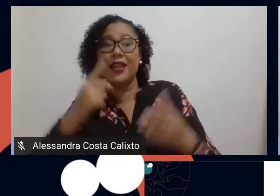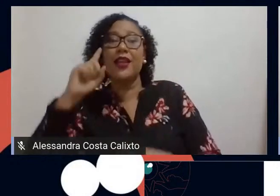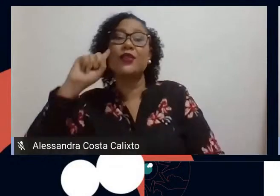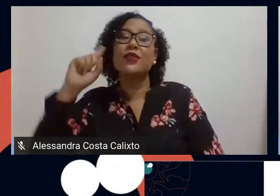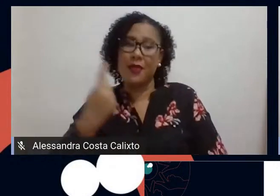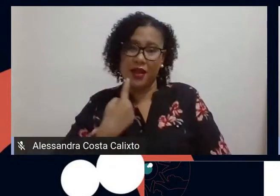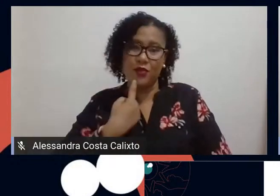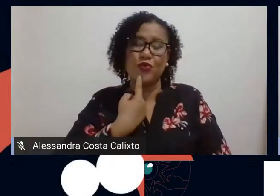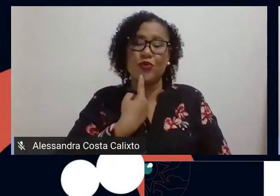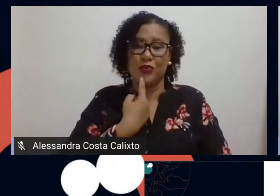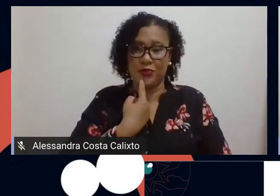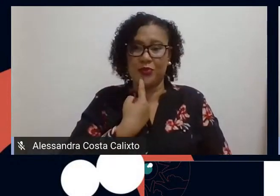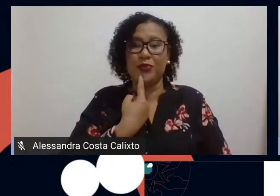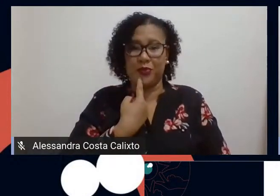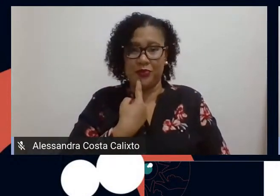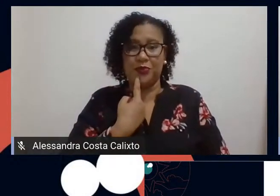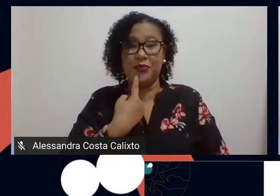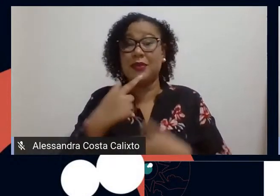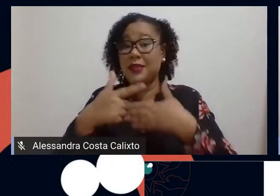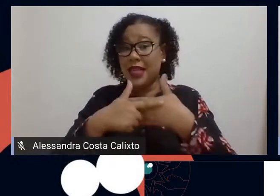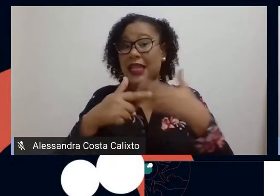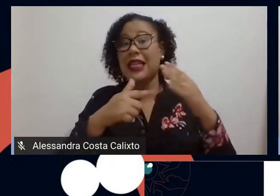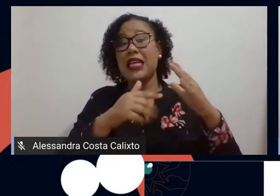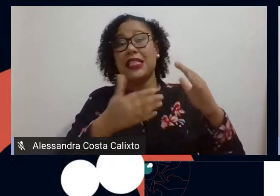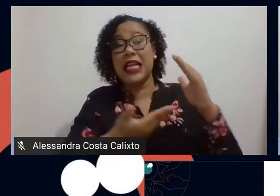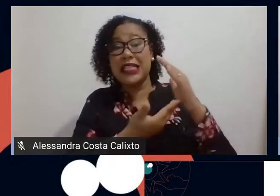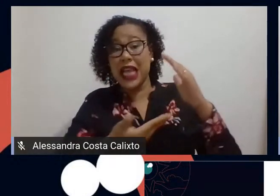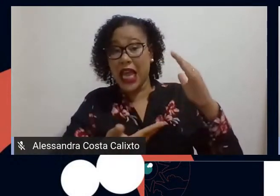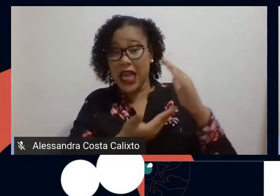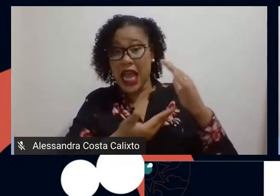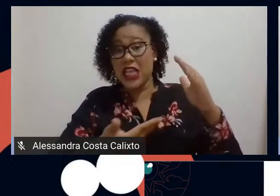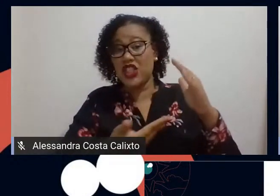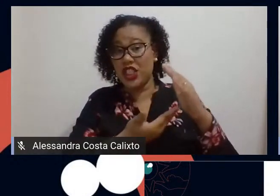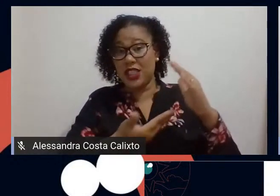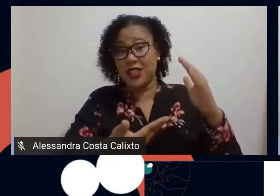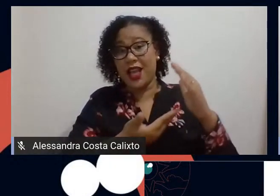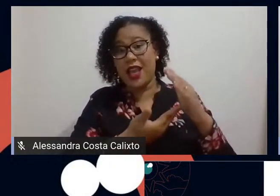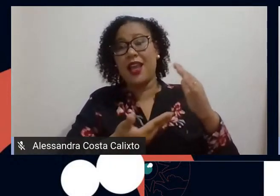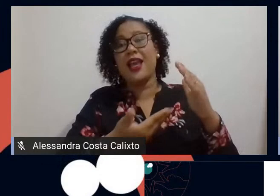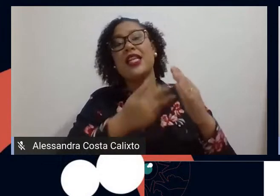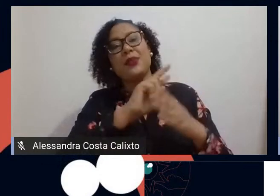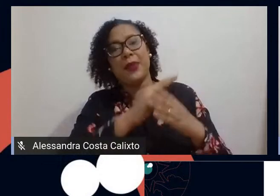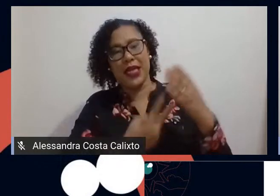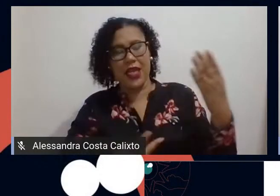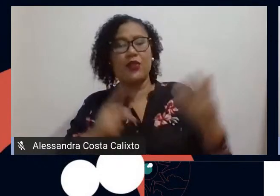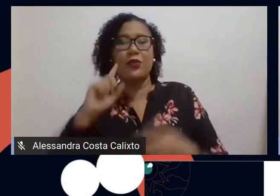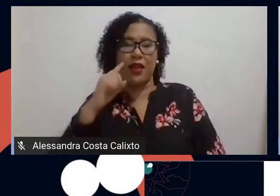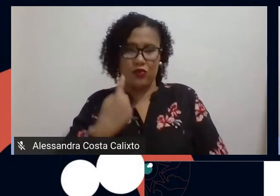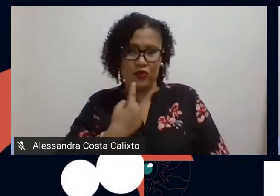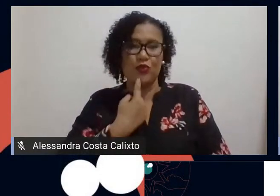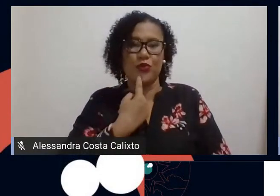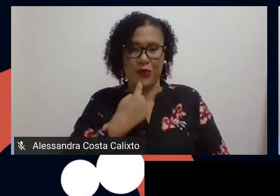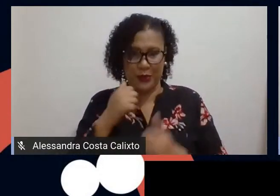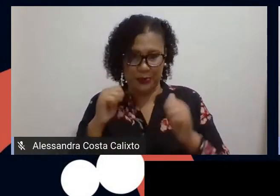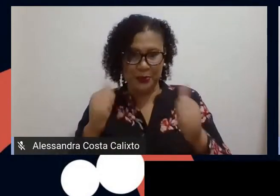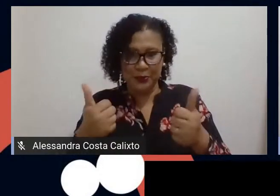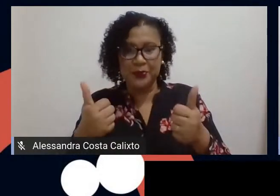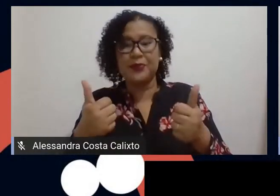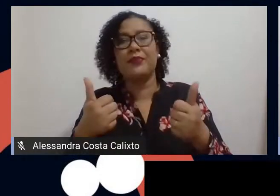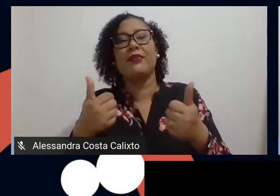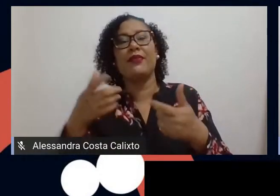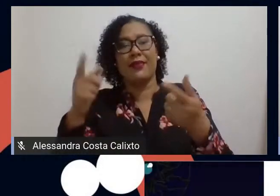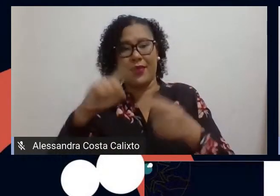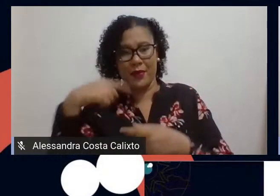língua e o seu papel, né? O seu papel dentro das creches bilíngues para os